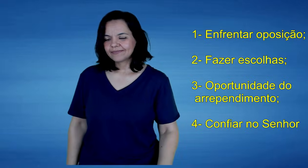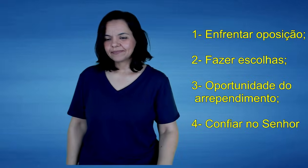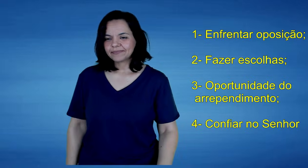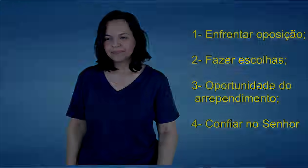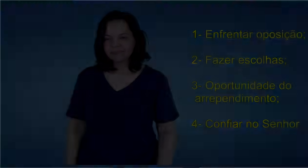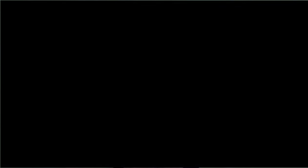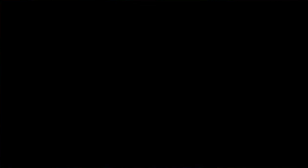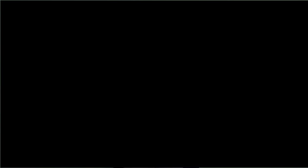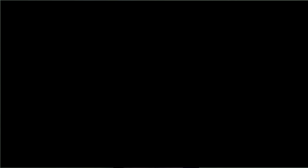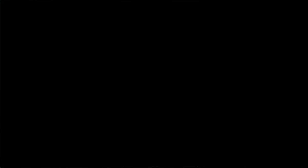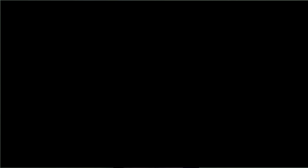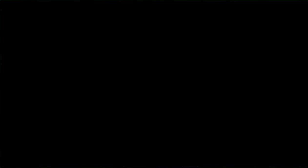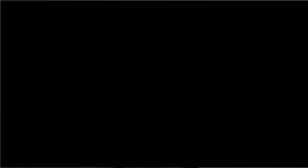isso?